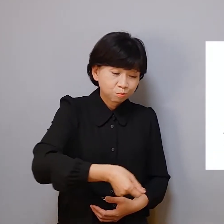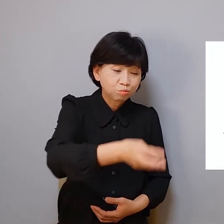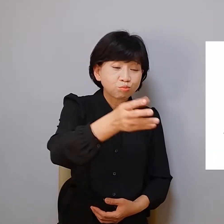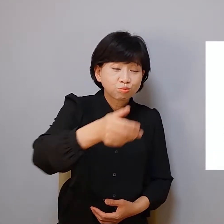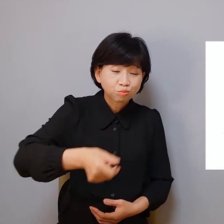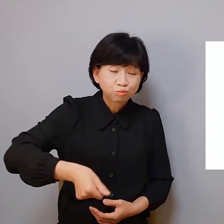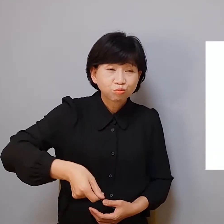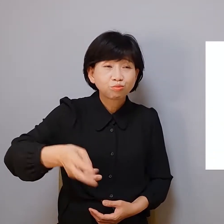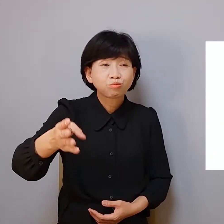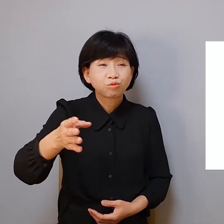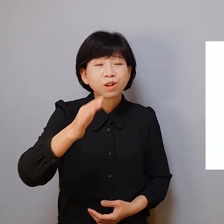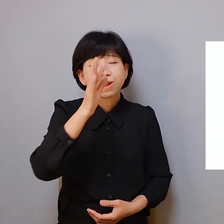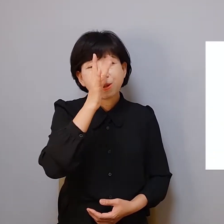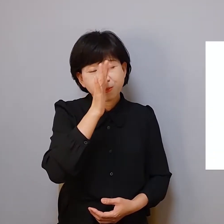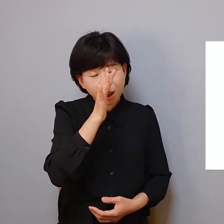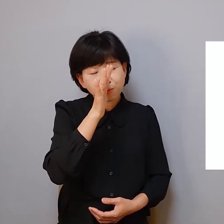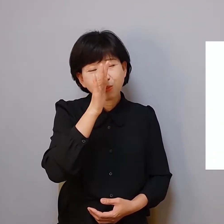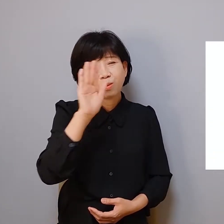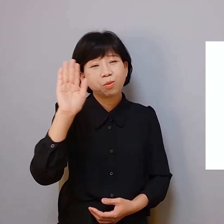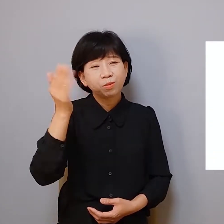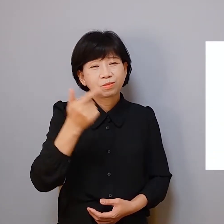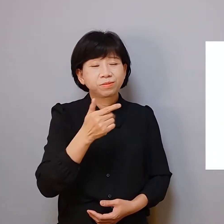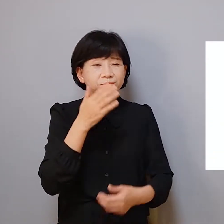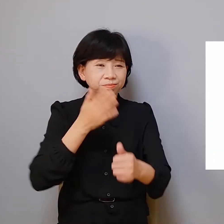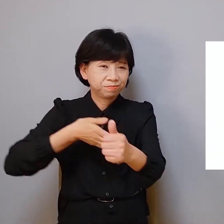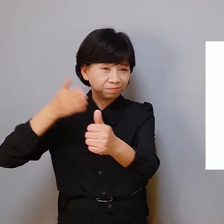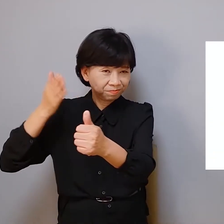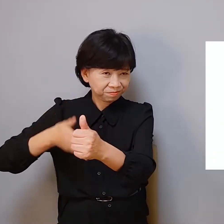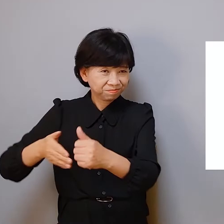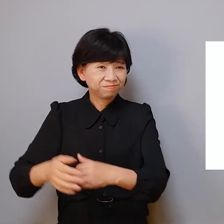씨앗을 뿌리는 바보가 되세요.